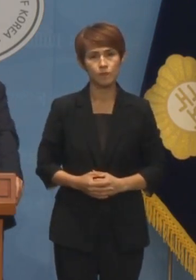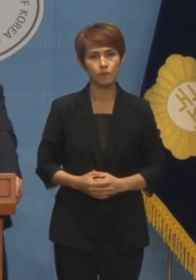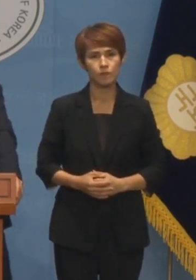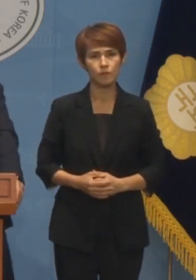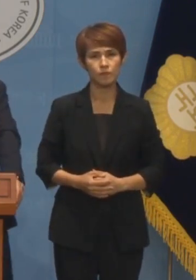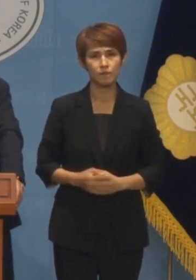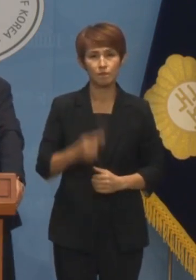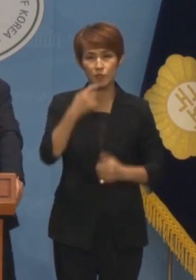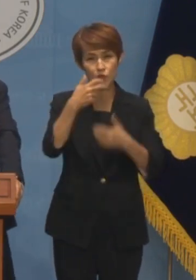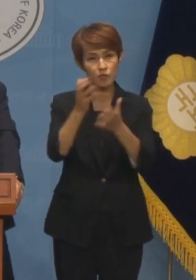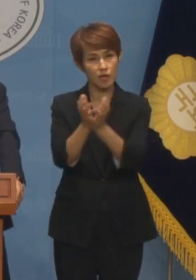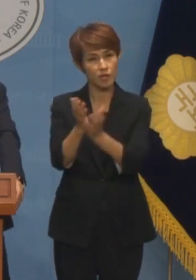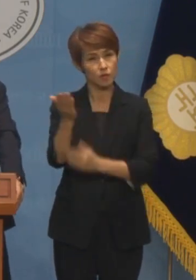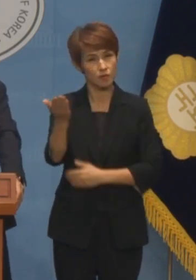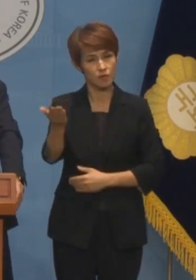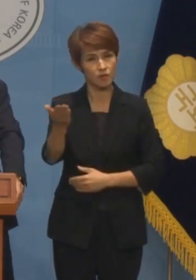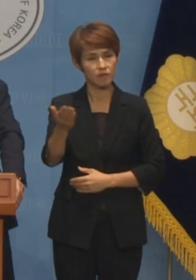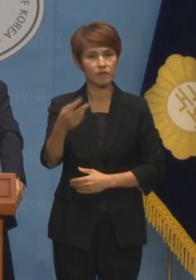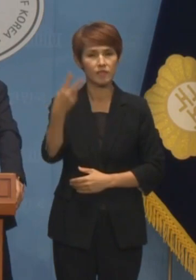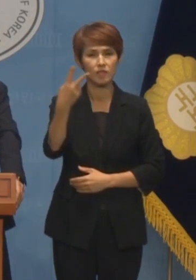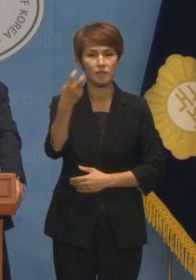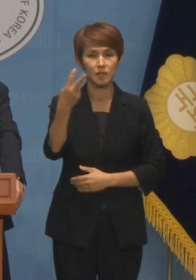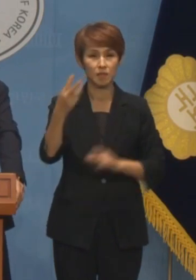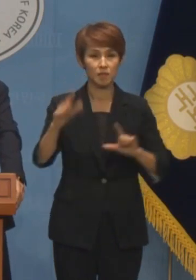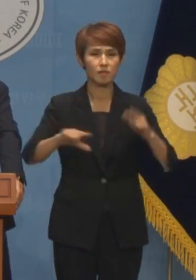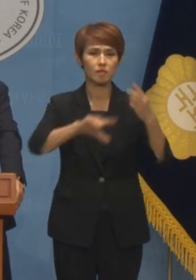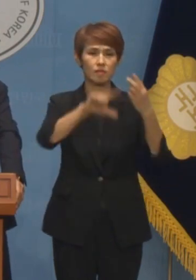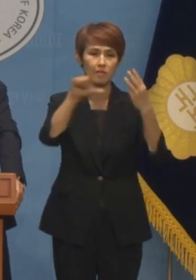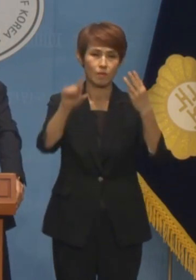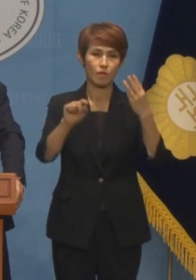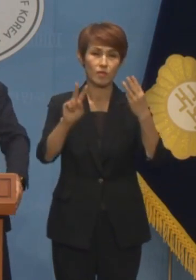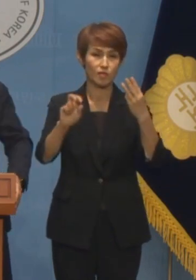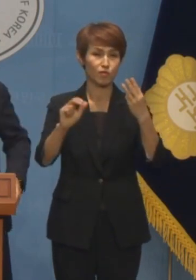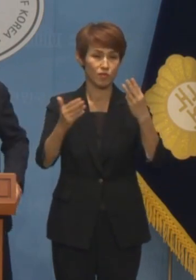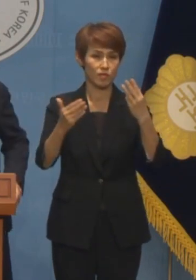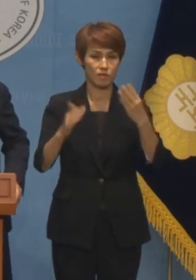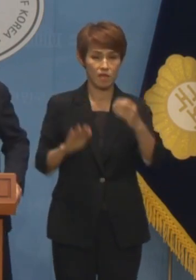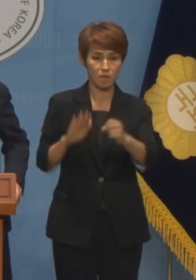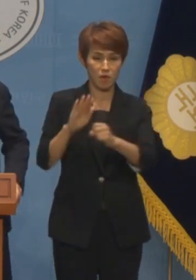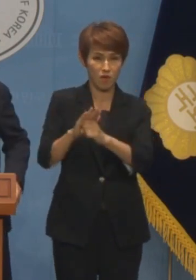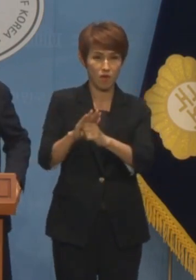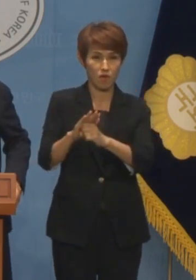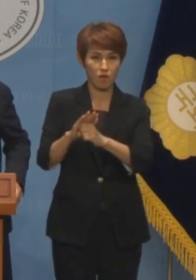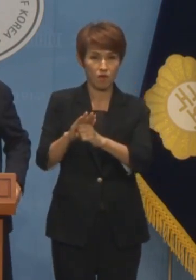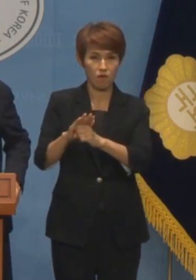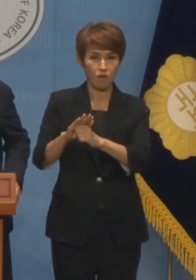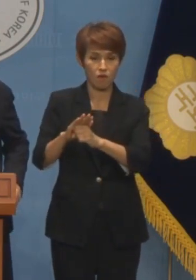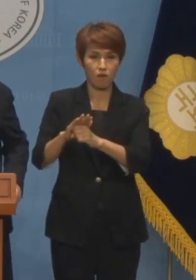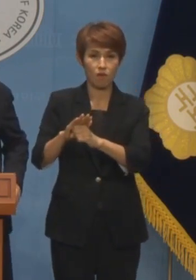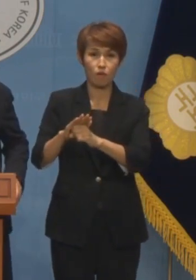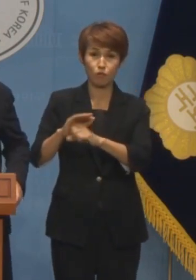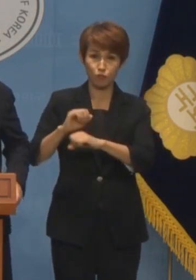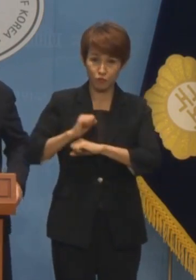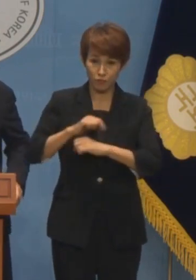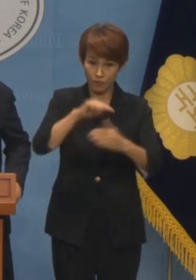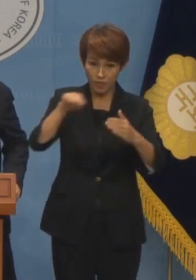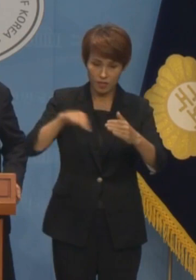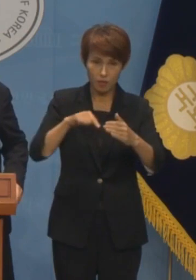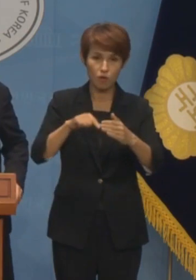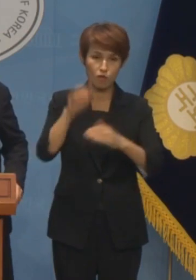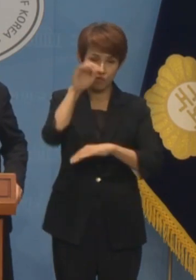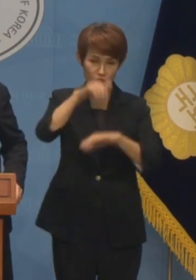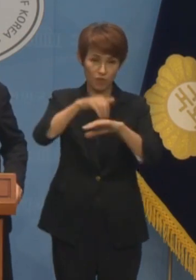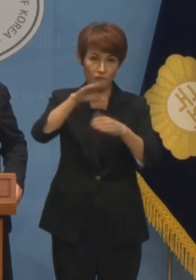민당 의원들께서 2023년 3월 29일 해병 1사단에 있었던 쌍용훈련 당시에